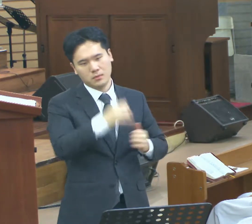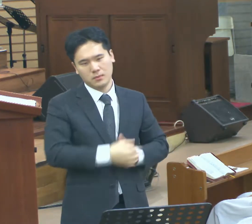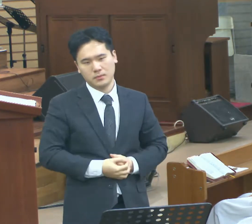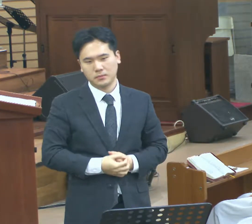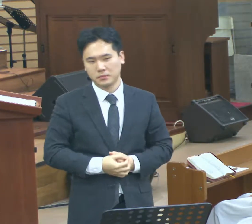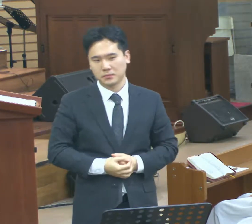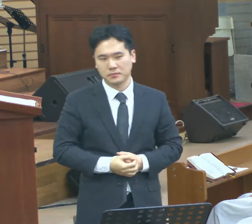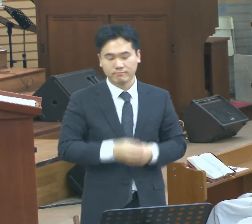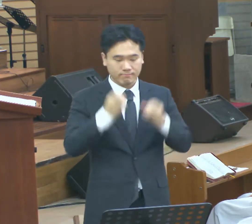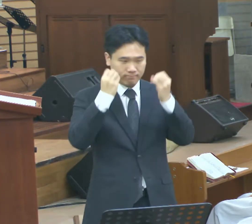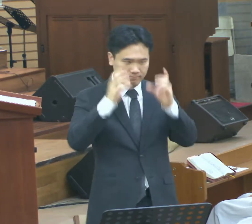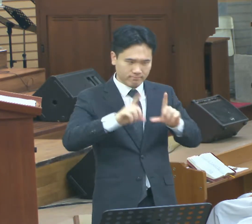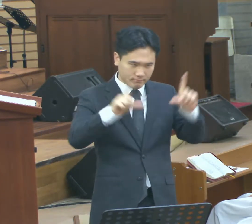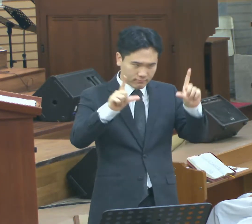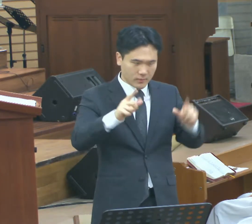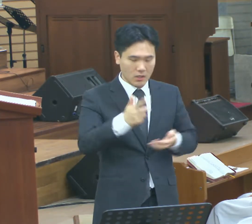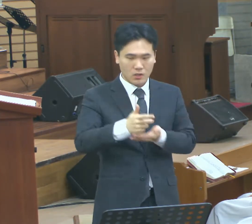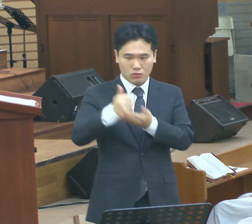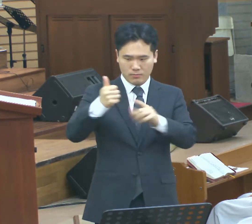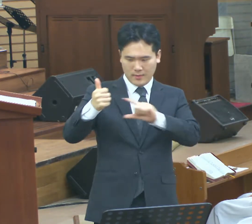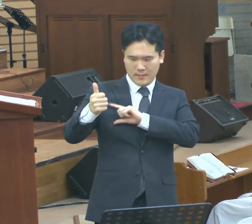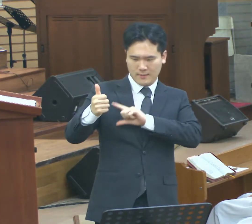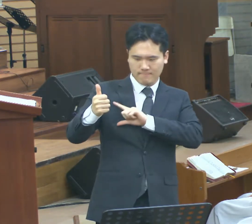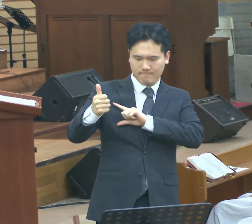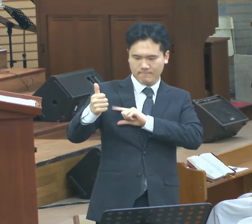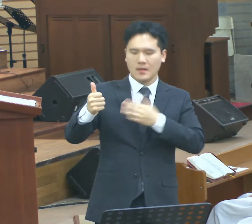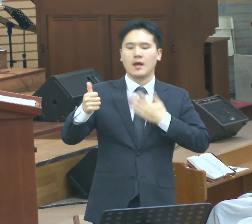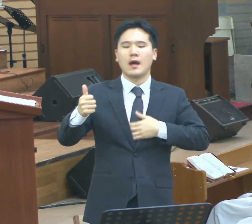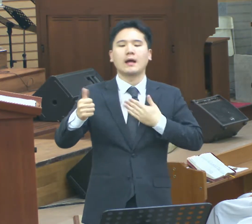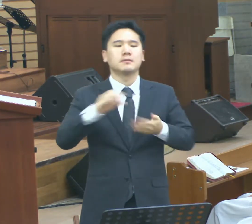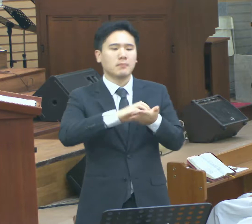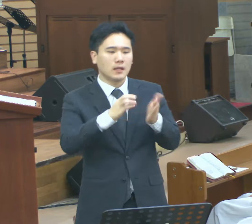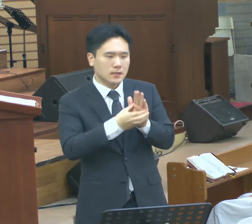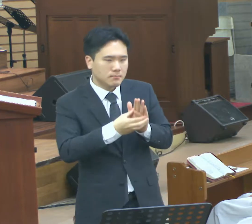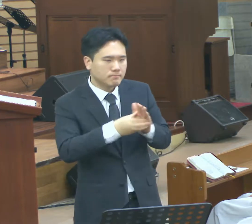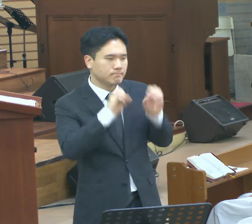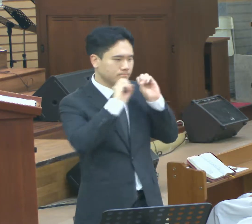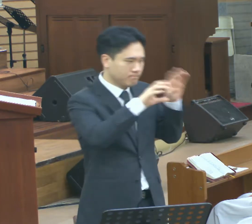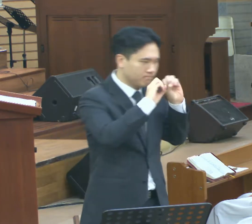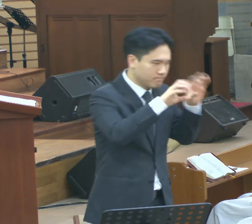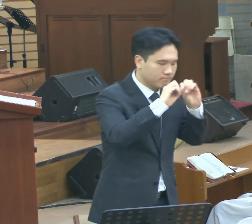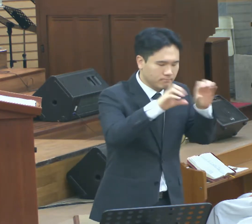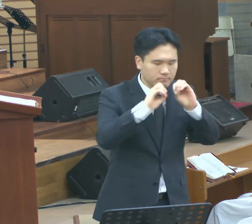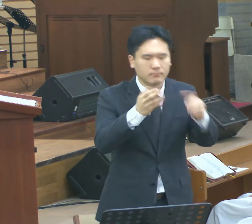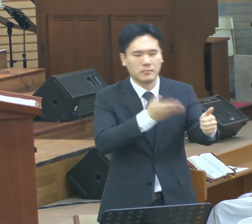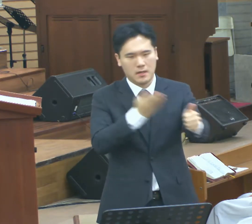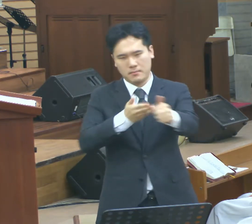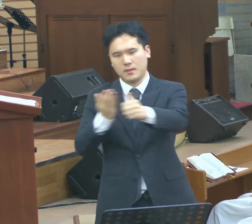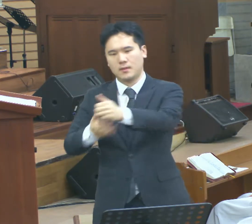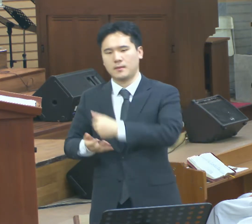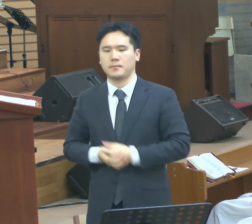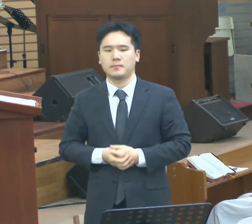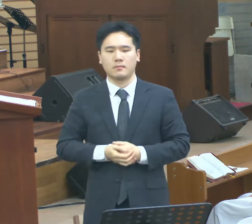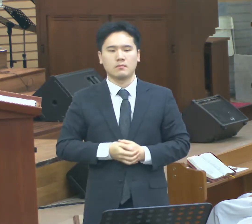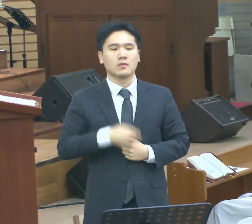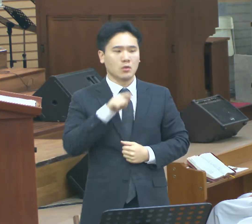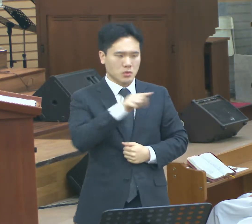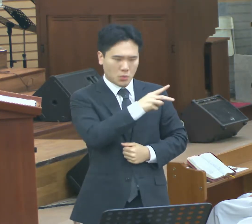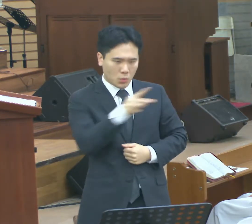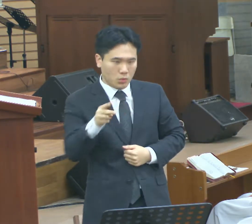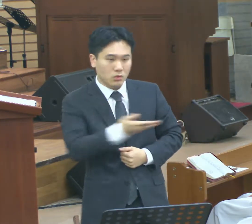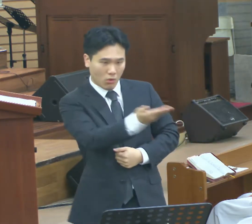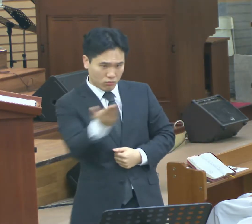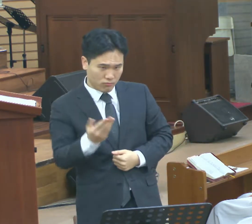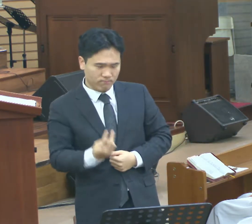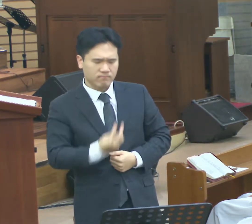새해에도 주의 이름을 아는 만큼 선포하는 주의 백성들이 되시기를 바랍니다. 그것이 여러분이 사는 것이고 그렇게